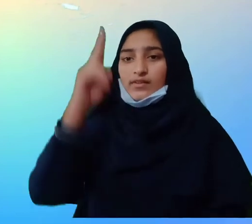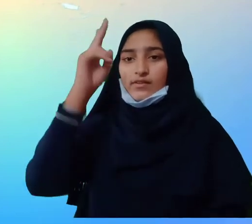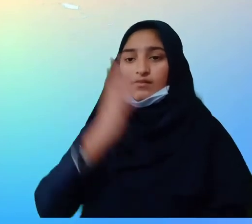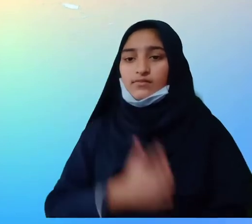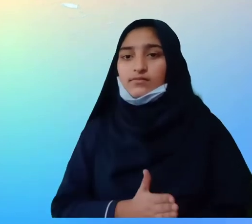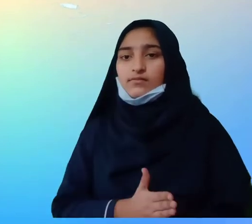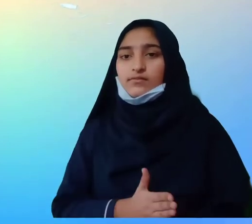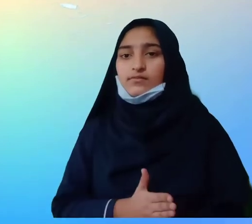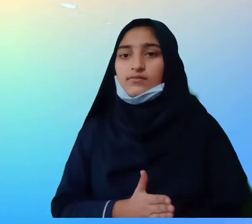आखिरकार